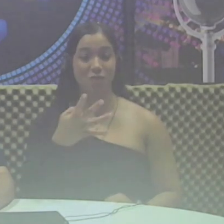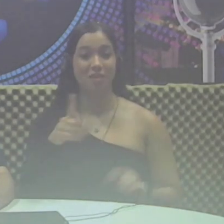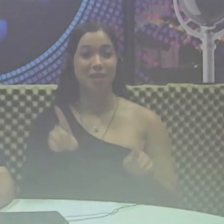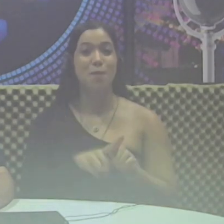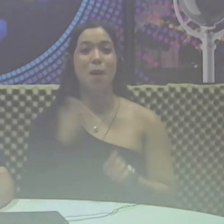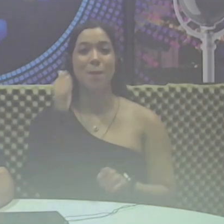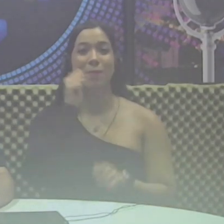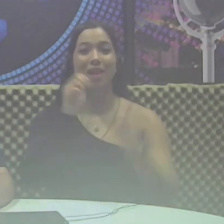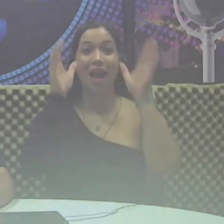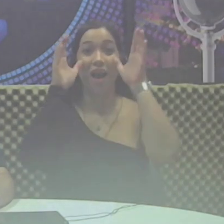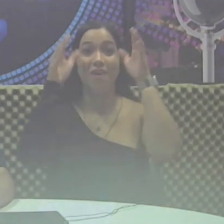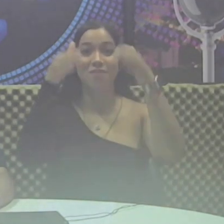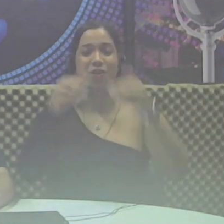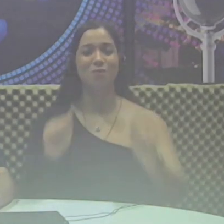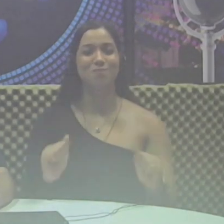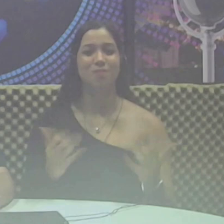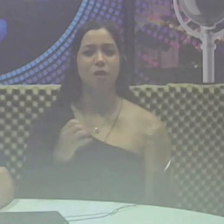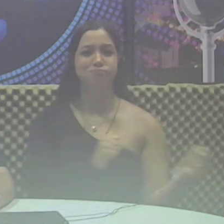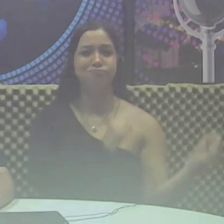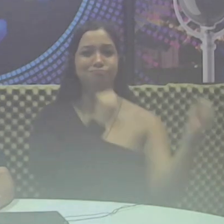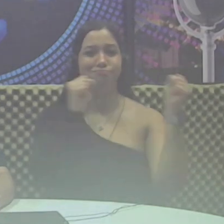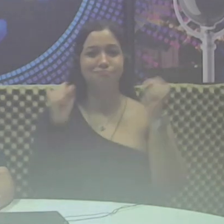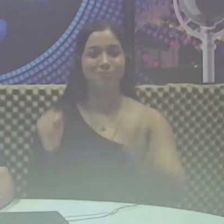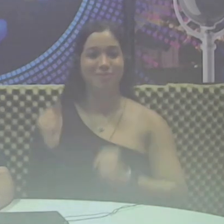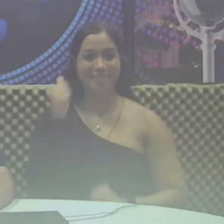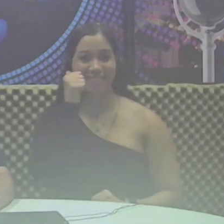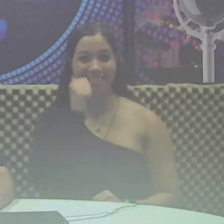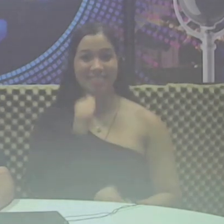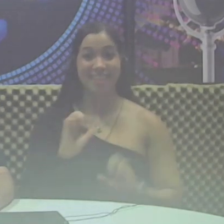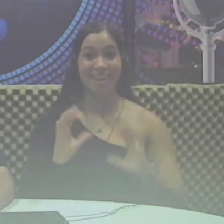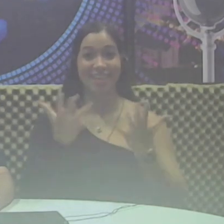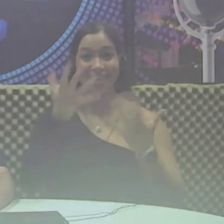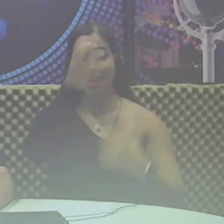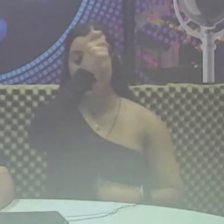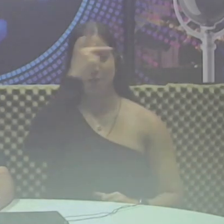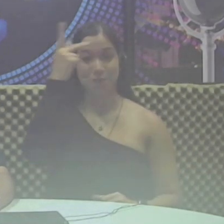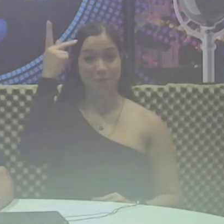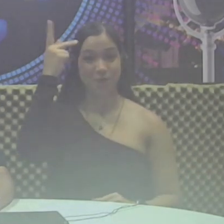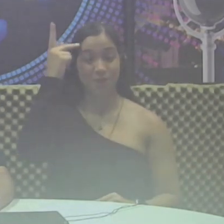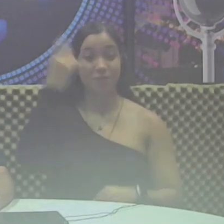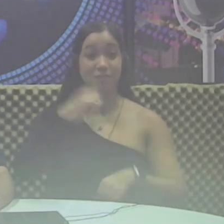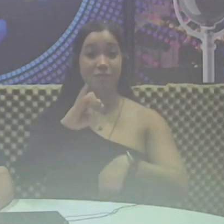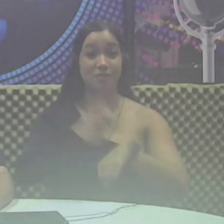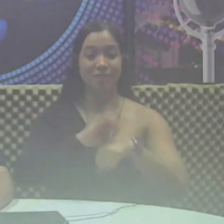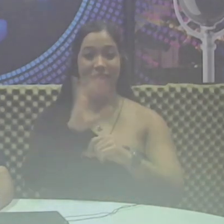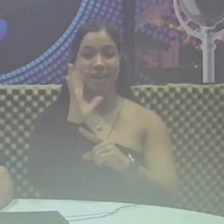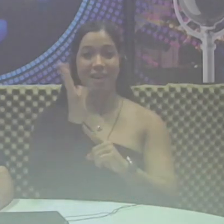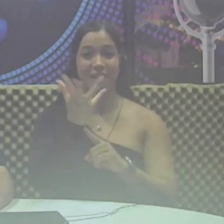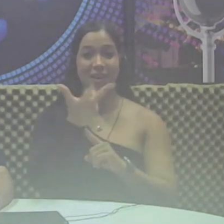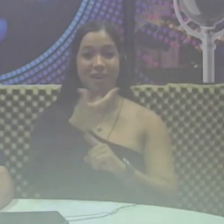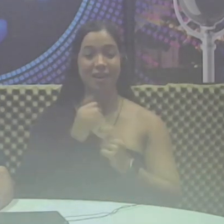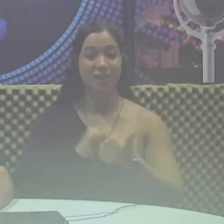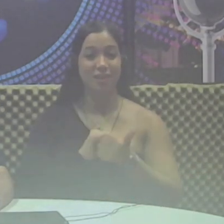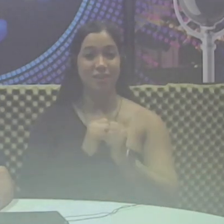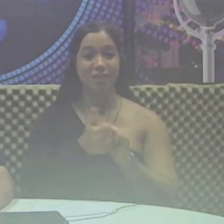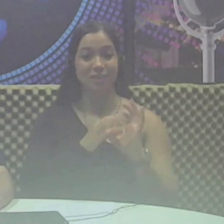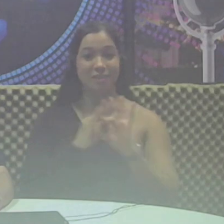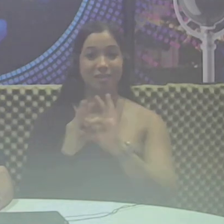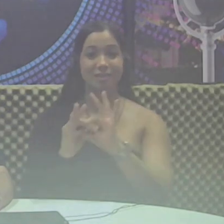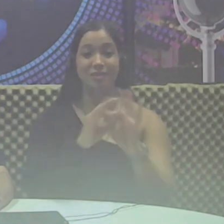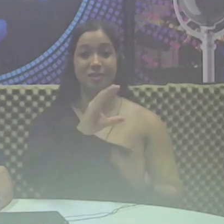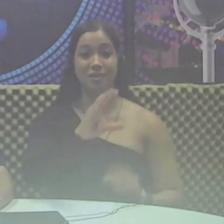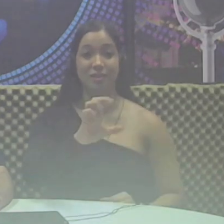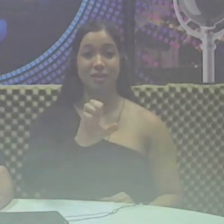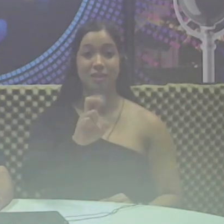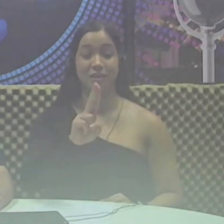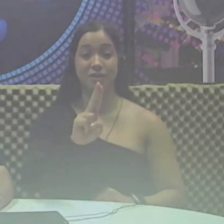em Foco, celebrando o poder feminino. O evento da Prefeitura será no Centro de Artes e Esportes Unificados, o CEL